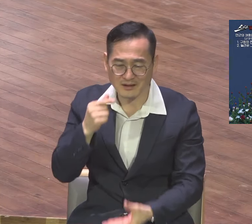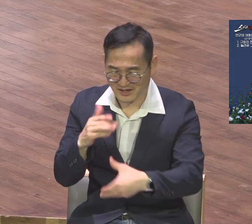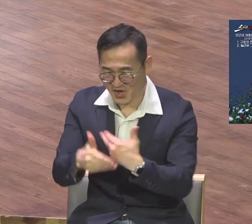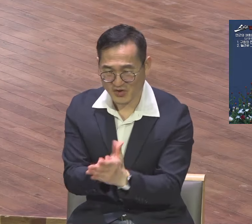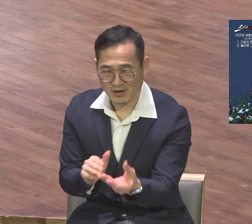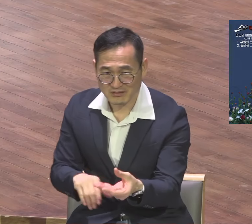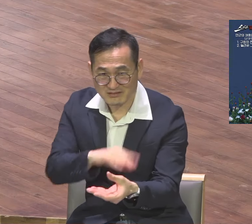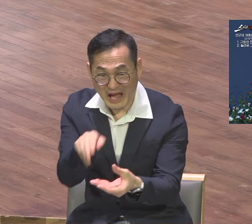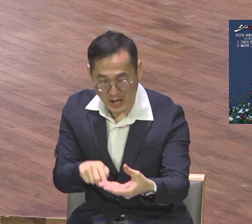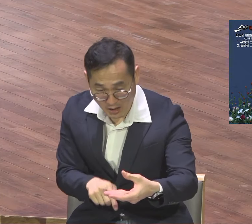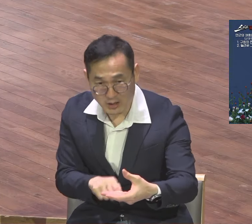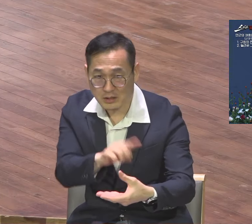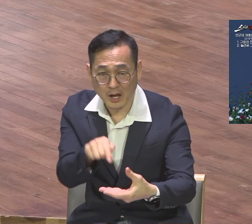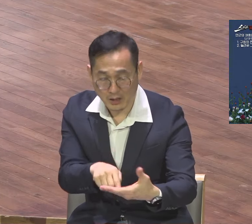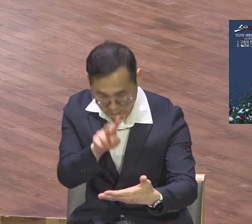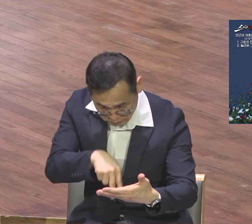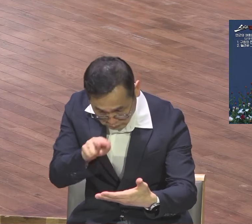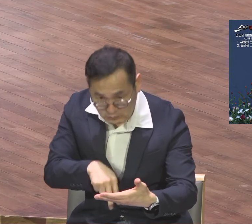다 봐.